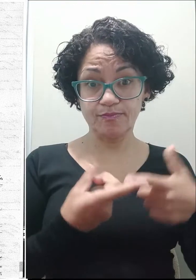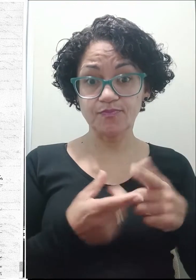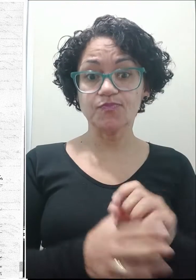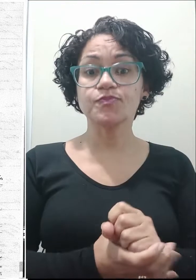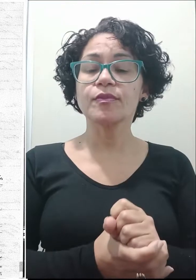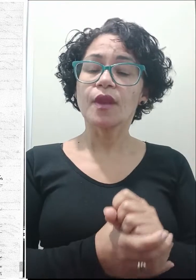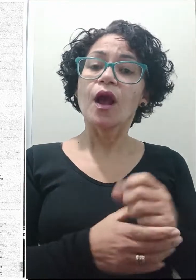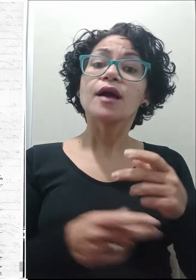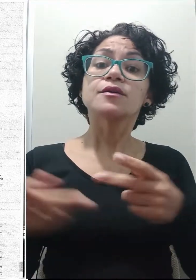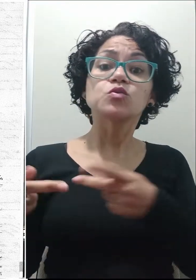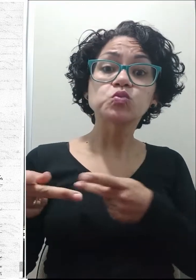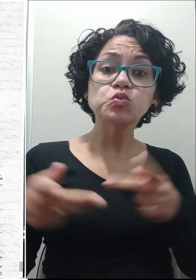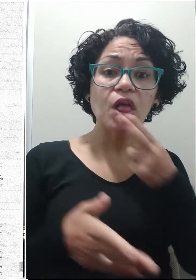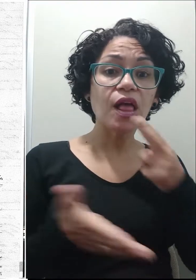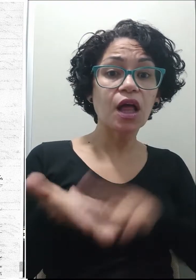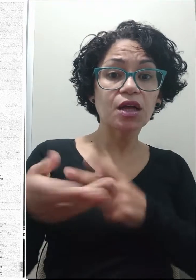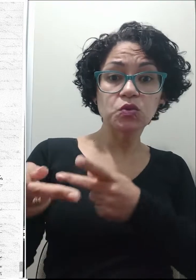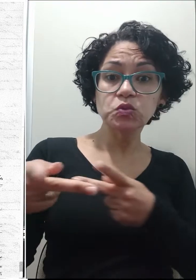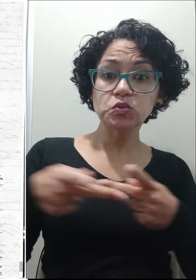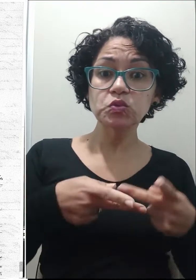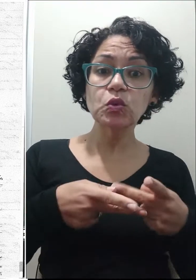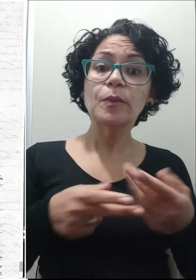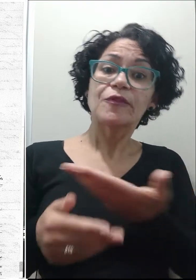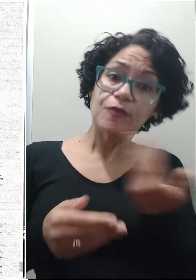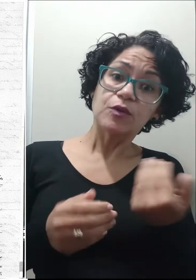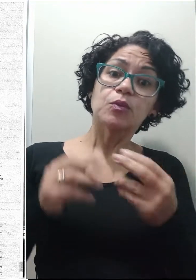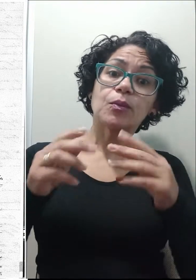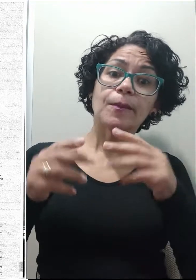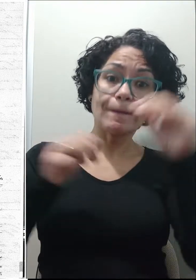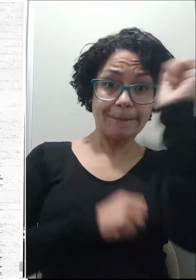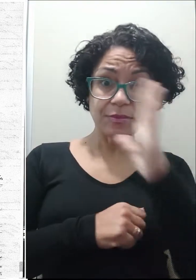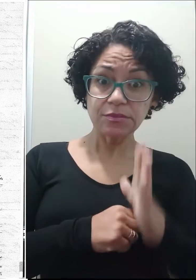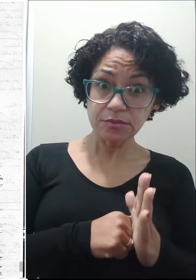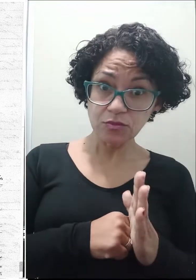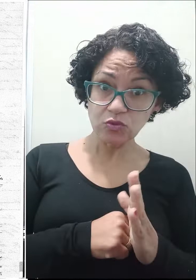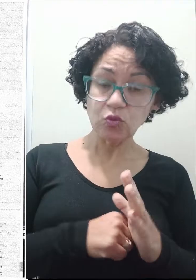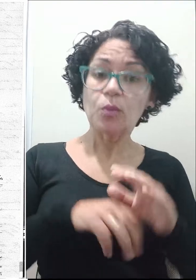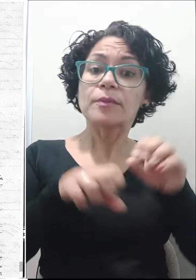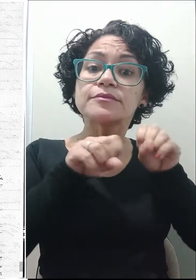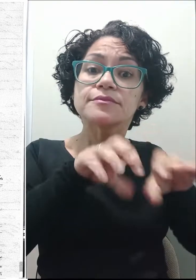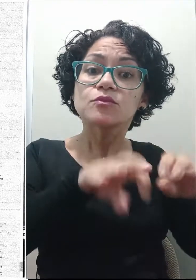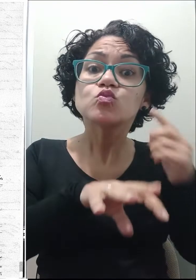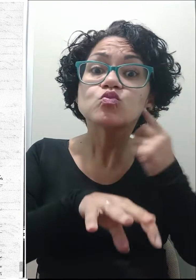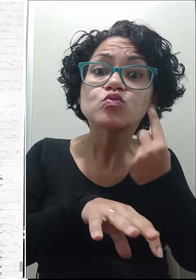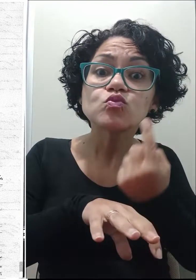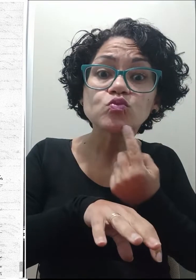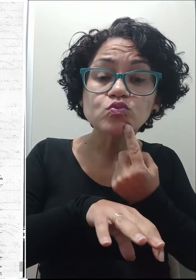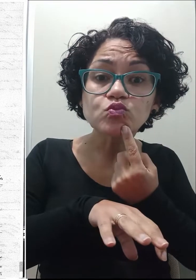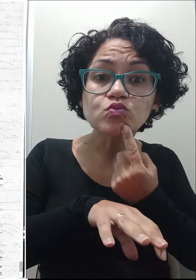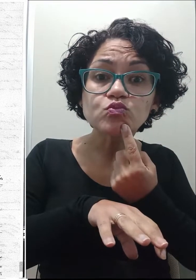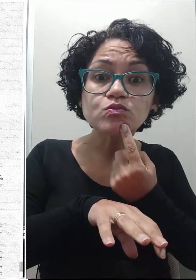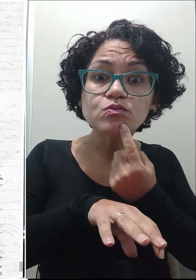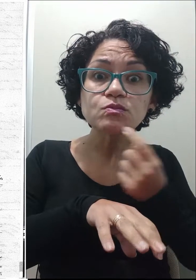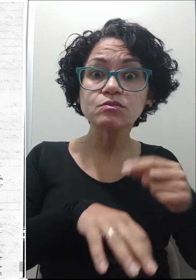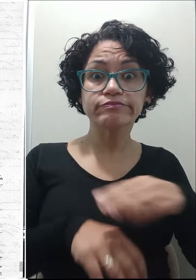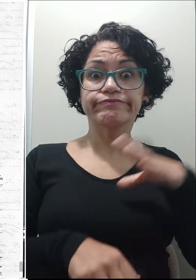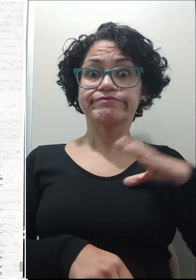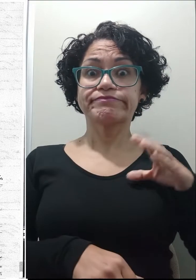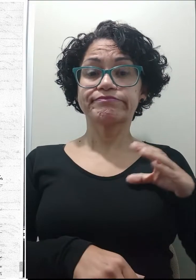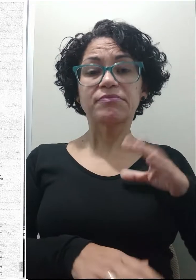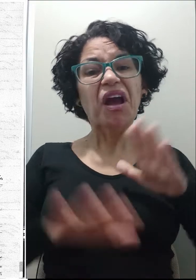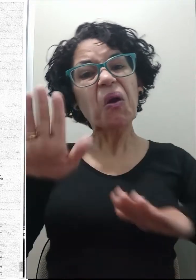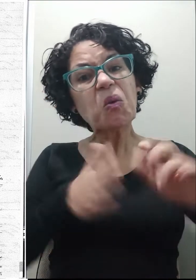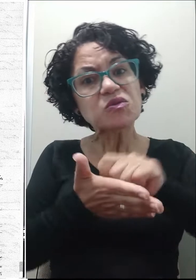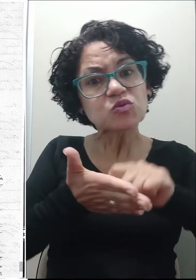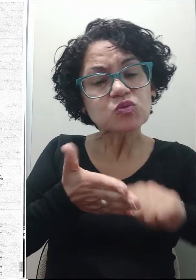Recebeu um convite para vir ao Brasil, alfabetizar uma criança da família real. Alguns registros dizem